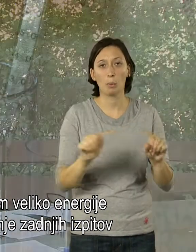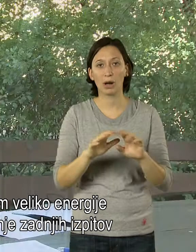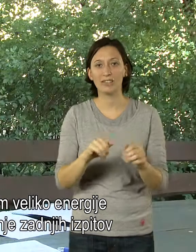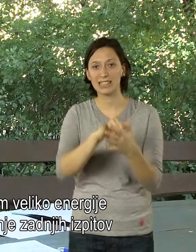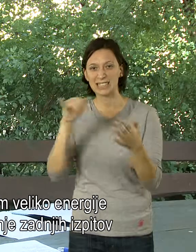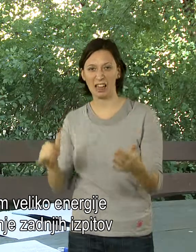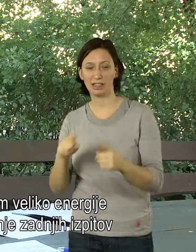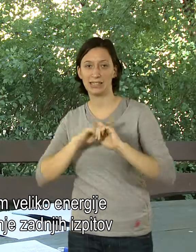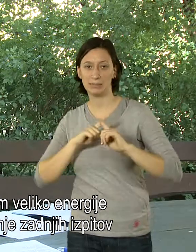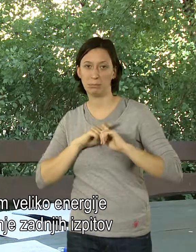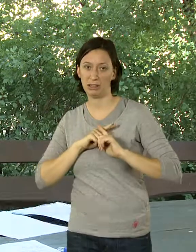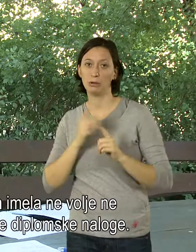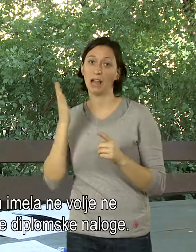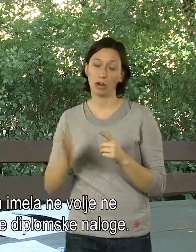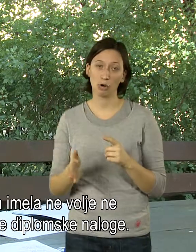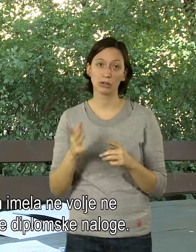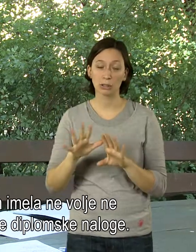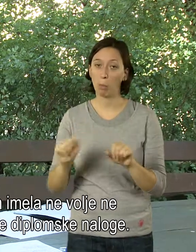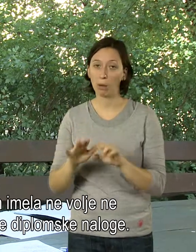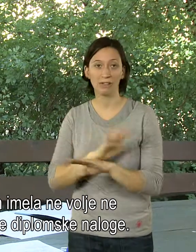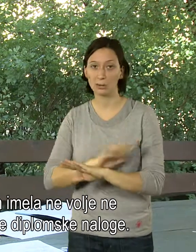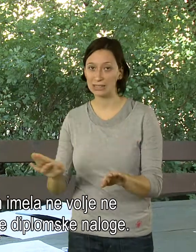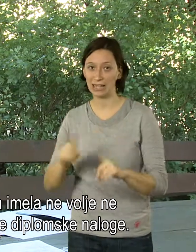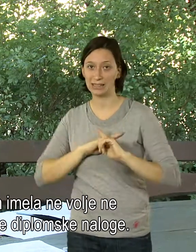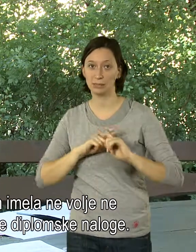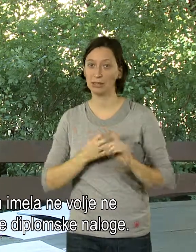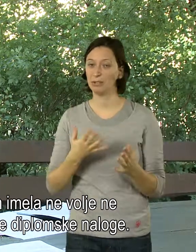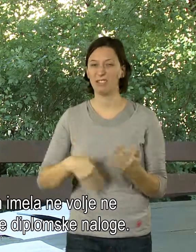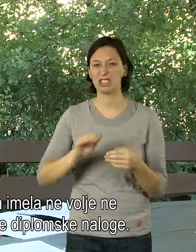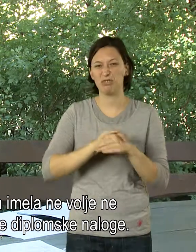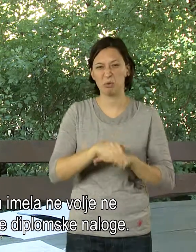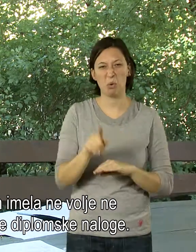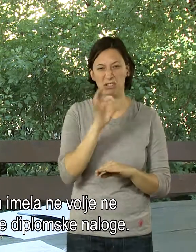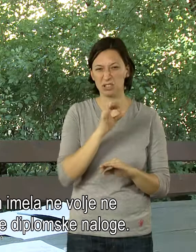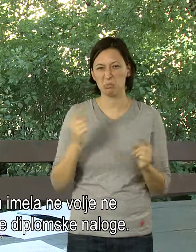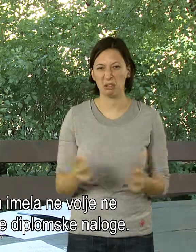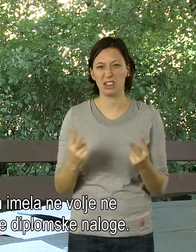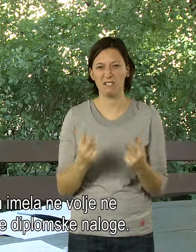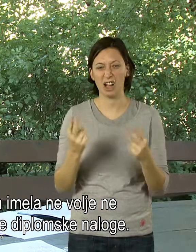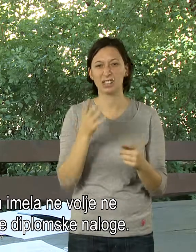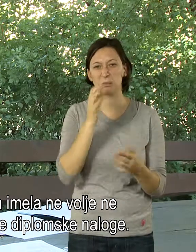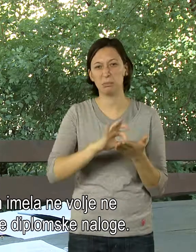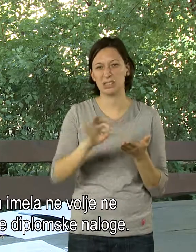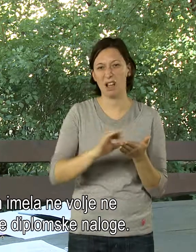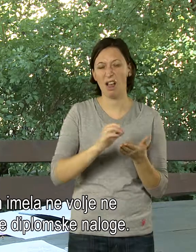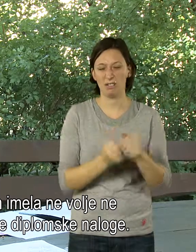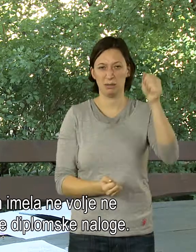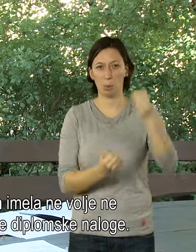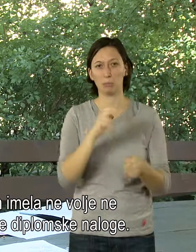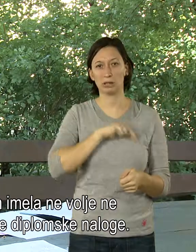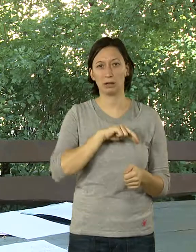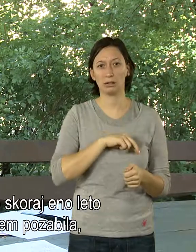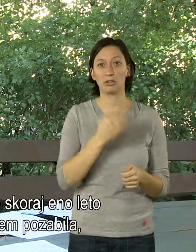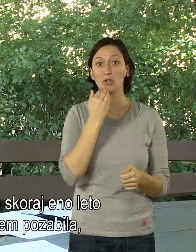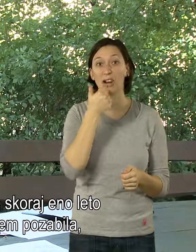opravljanje zadnjih izpitov in na koncu, ko sem opravila izpite, nisem imela več volje, ne motivacije za pisanje diplomske naloge, ker